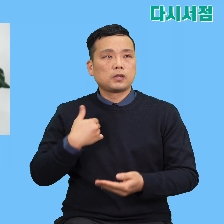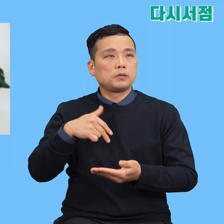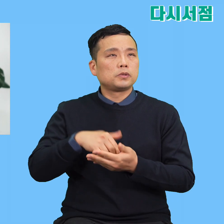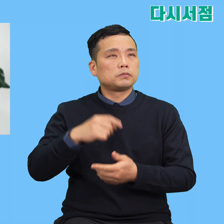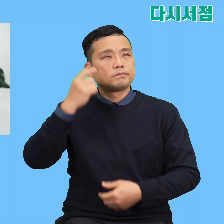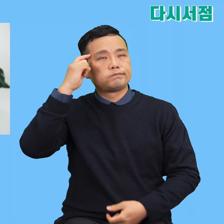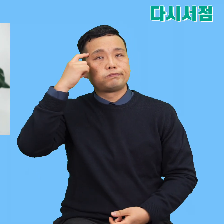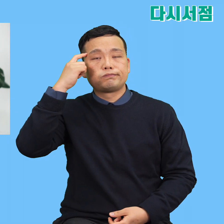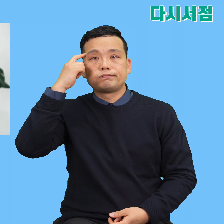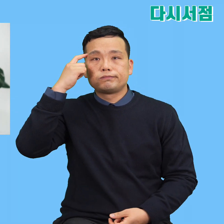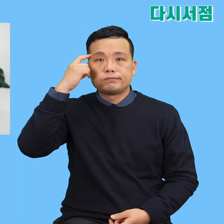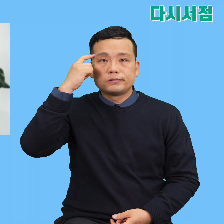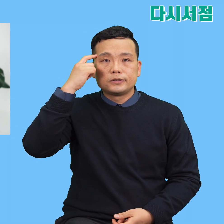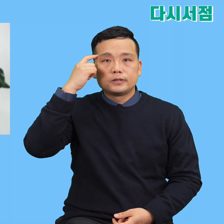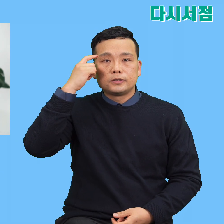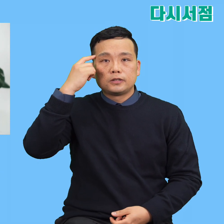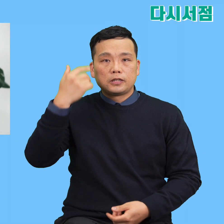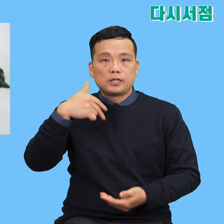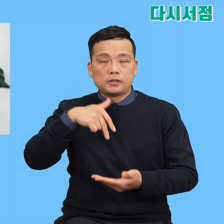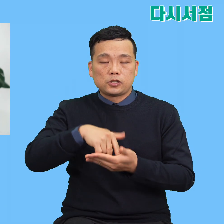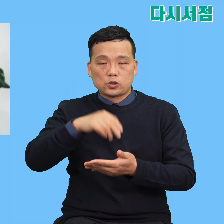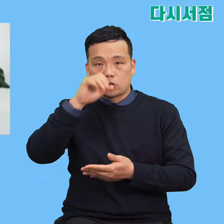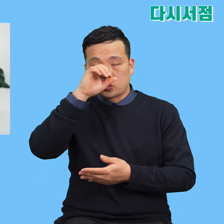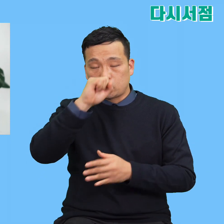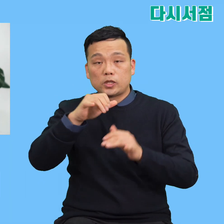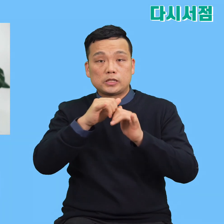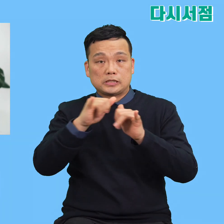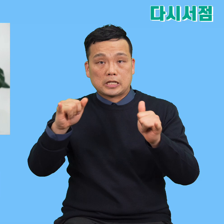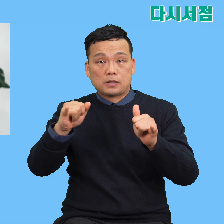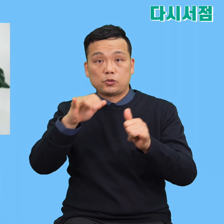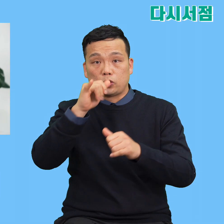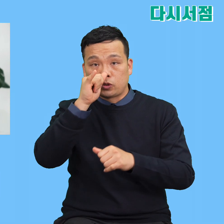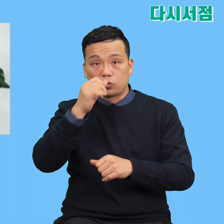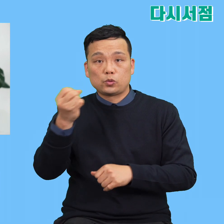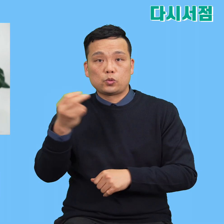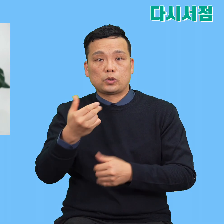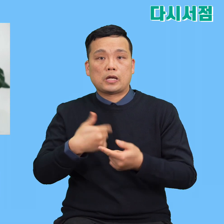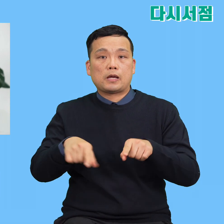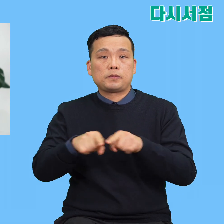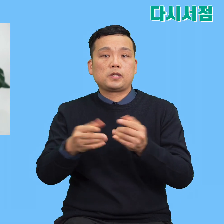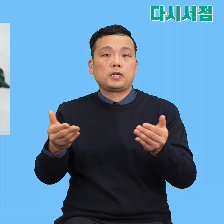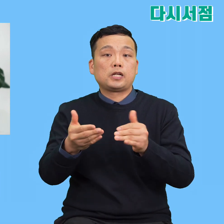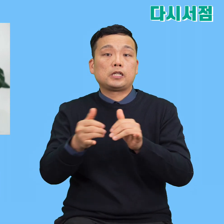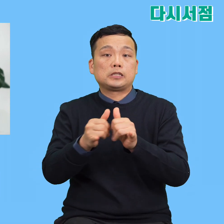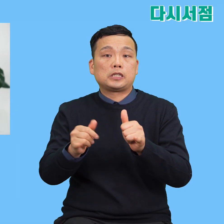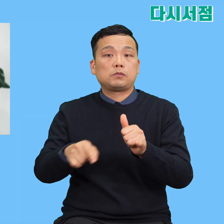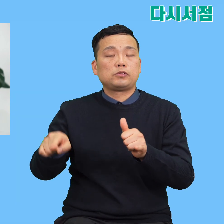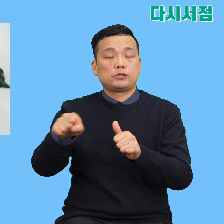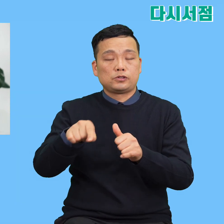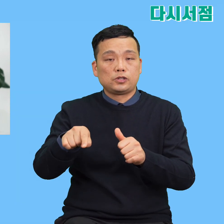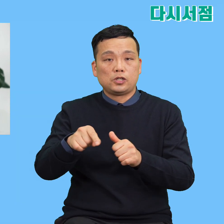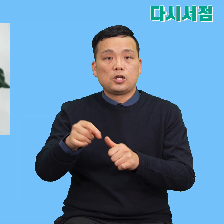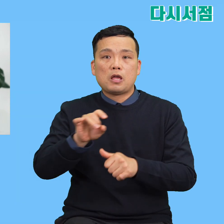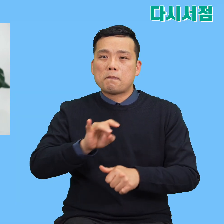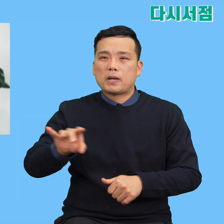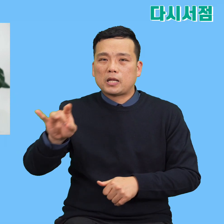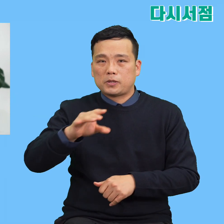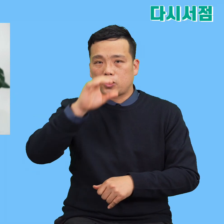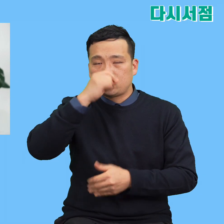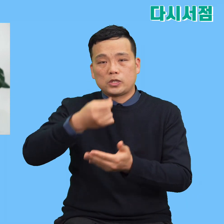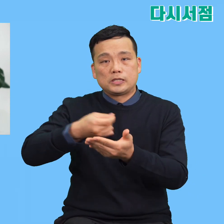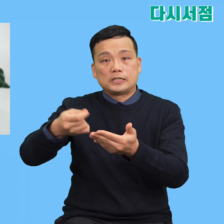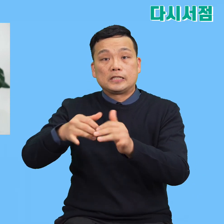저는 그냥 제가 좋아하는 작가들도 있고 저희 같이 일하는 친구들 각각 좋아하는 작가들이